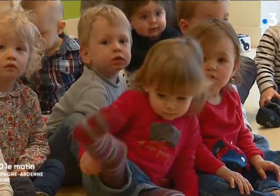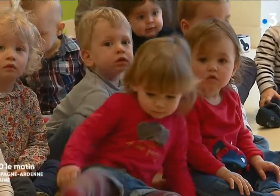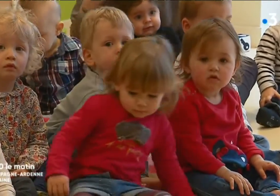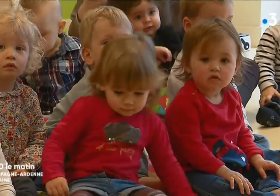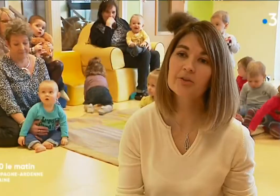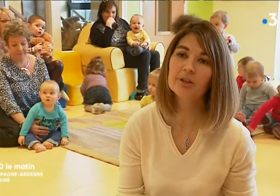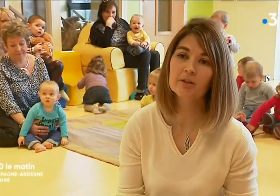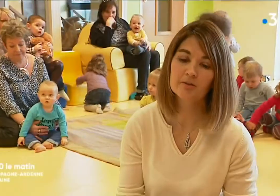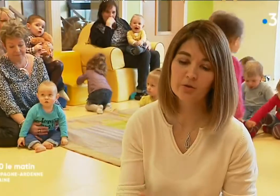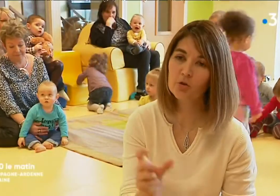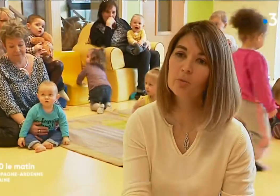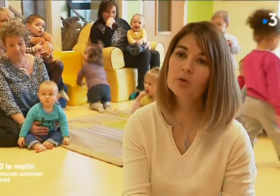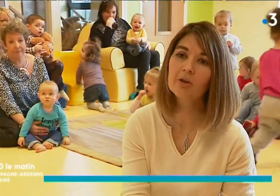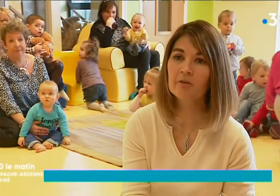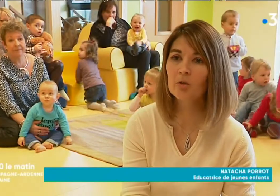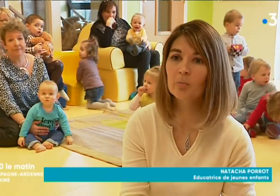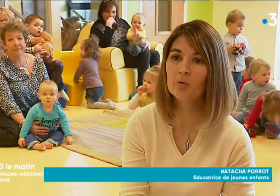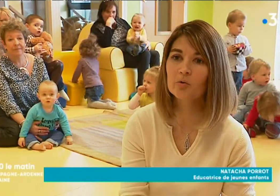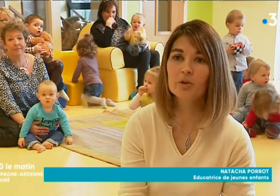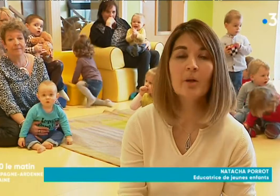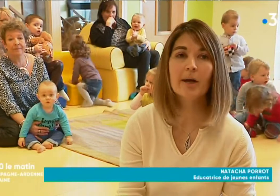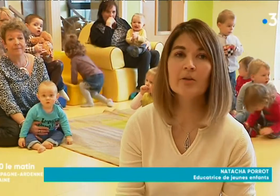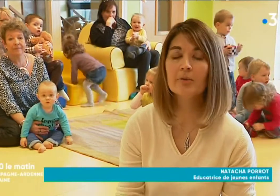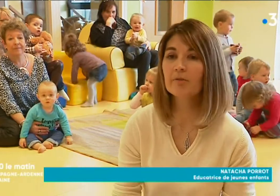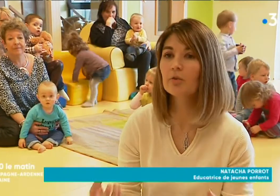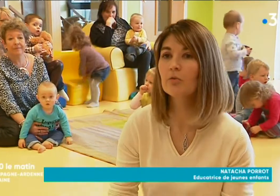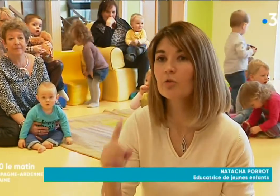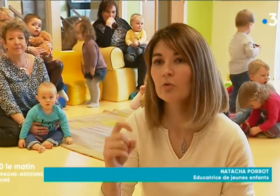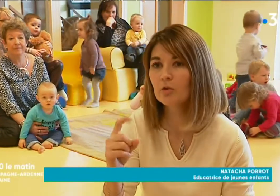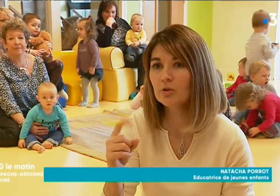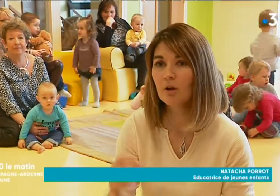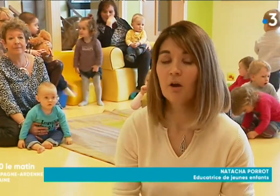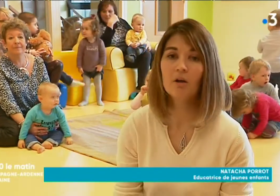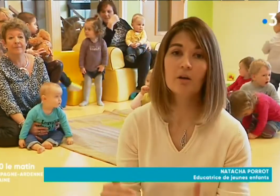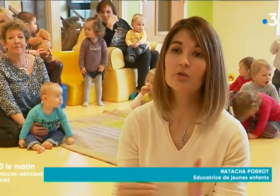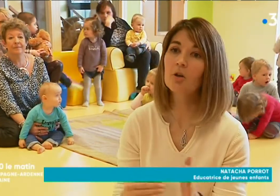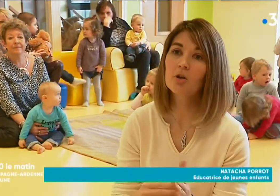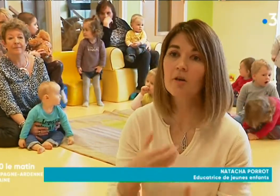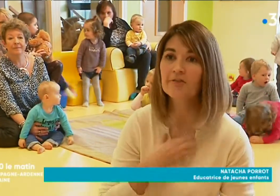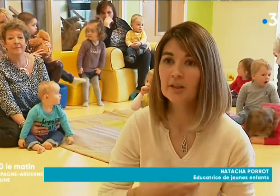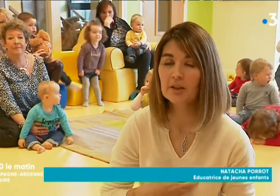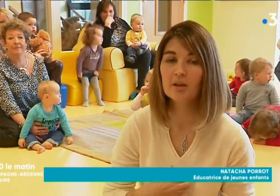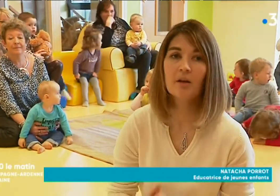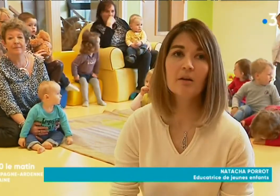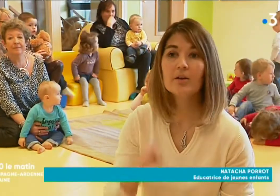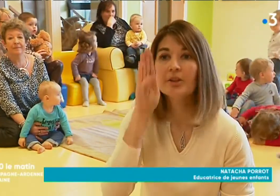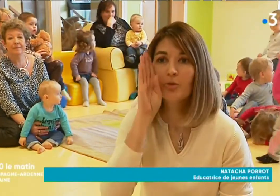On va faire le signe sur le mot à chaque fois qu'on le prononce. Par exemple, va être tu veux de l'eau, tu as encore faim, s'il te